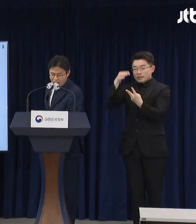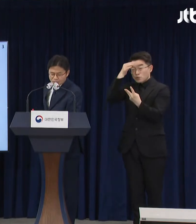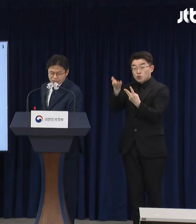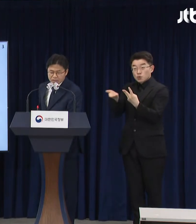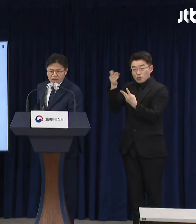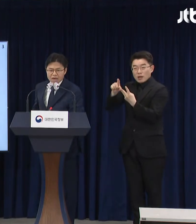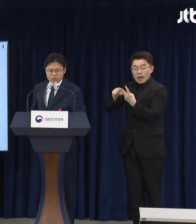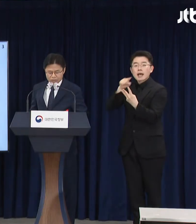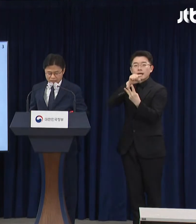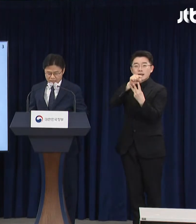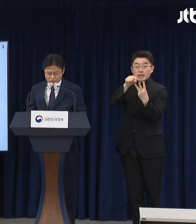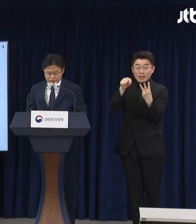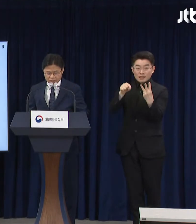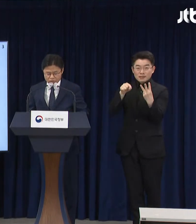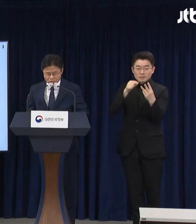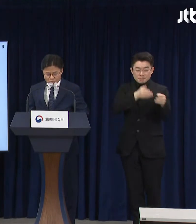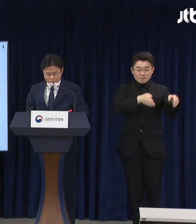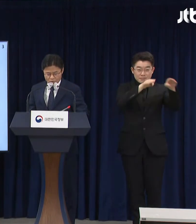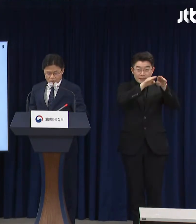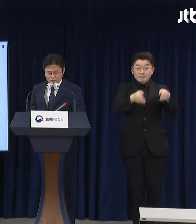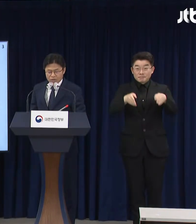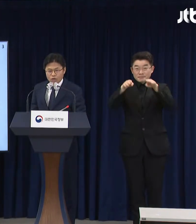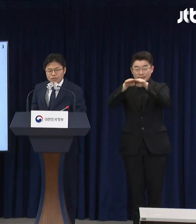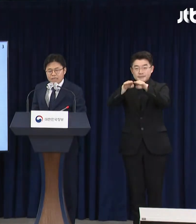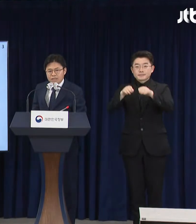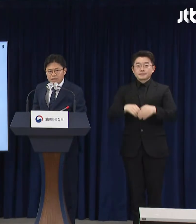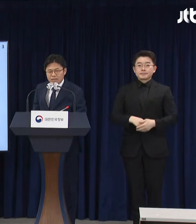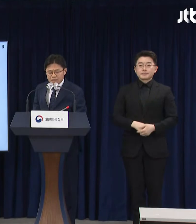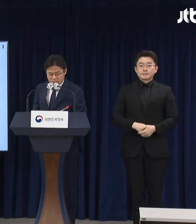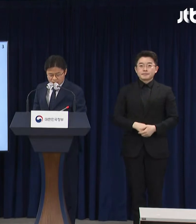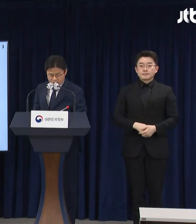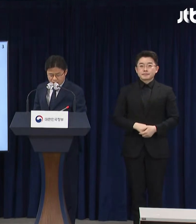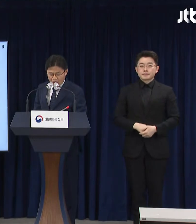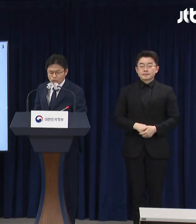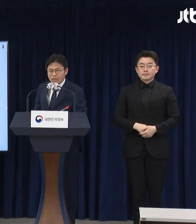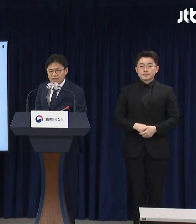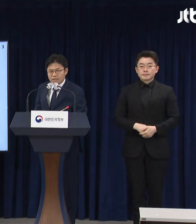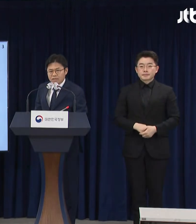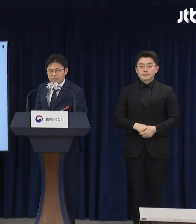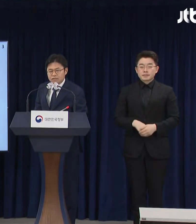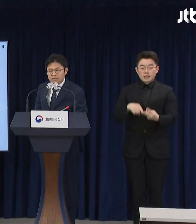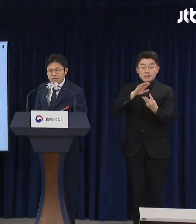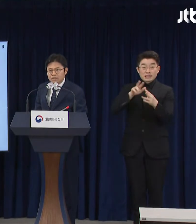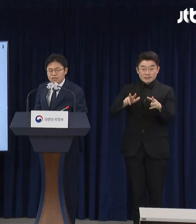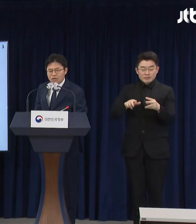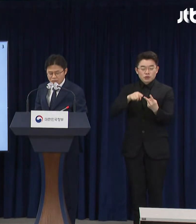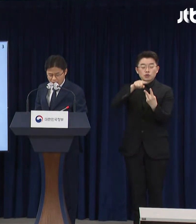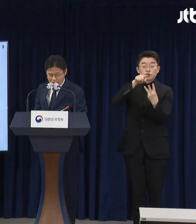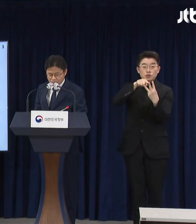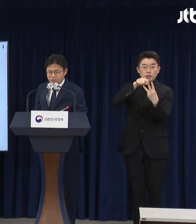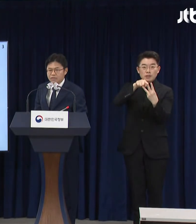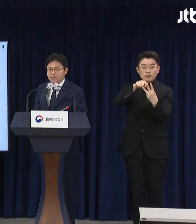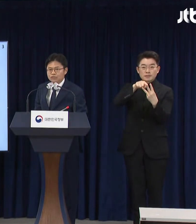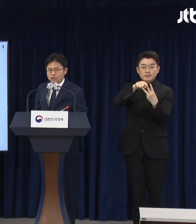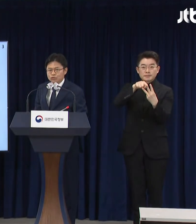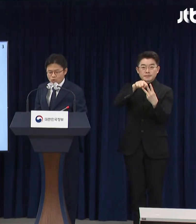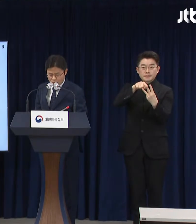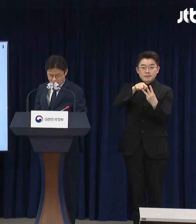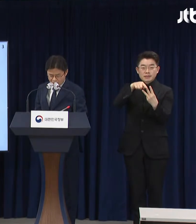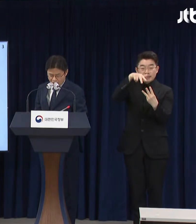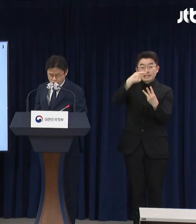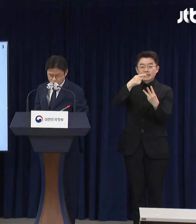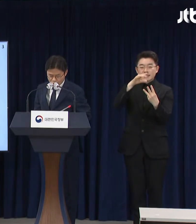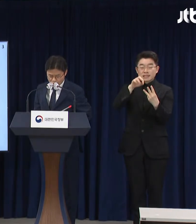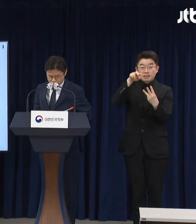종류의 알프스가 현장에 설치되어 있고, 현재는 가운데 있는 증설 알프스